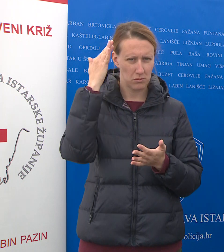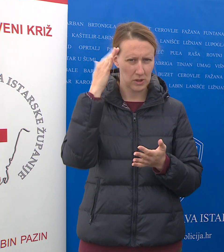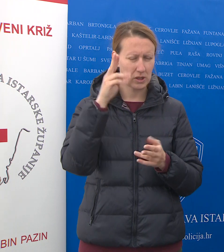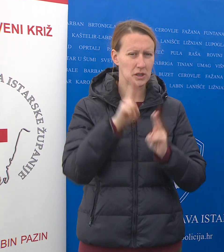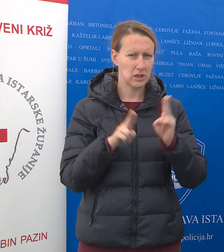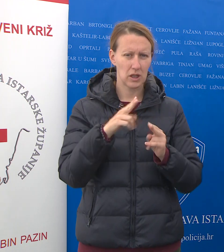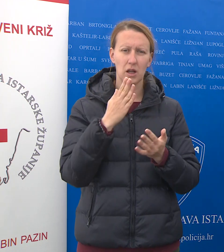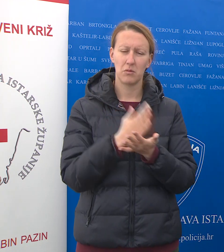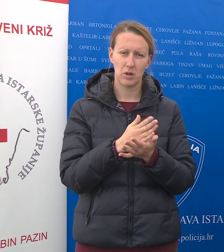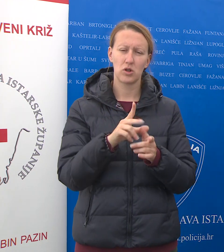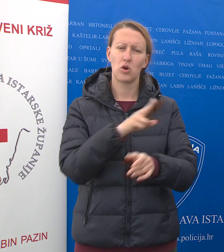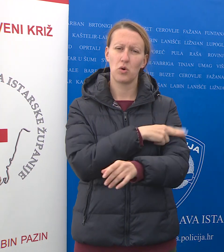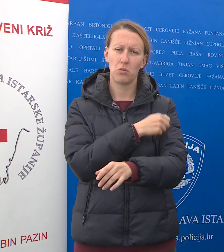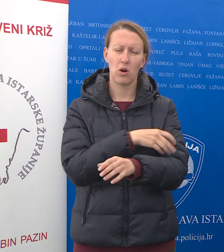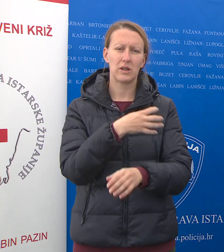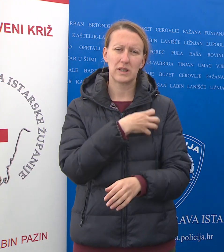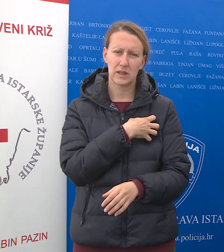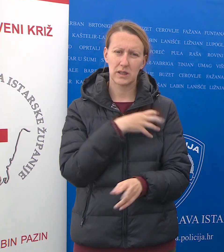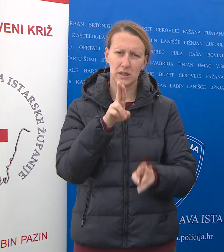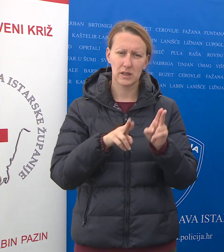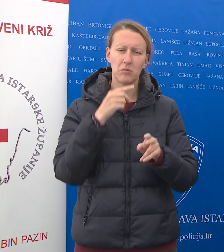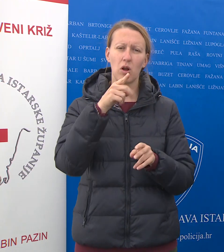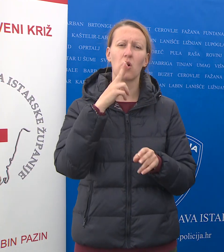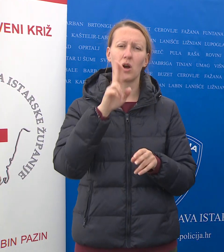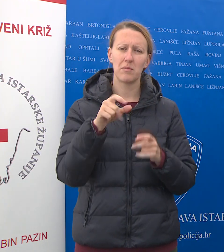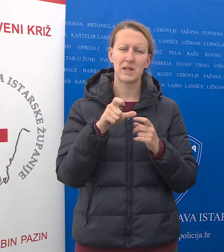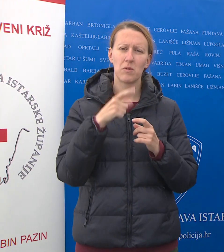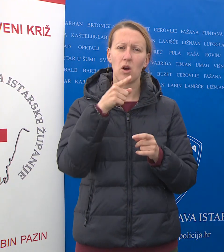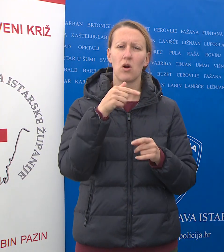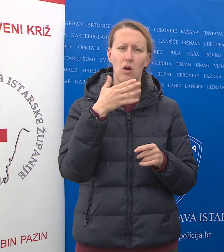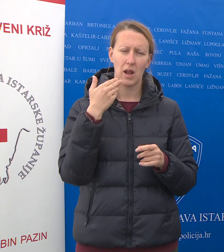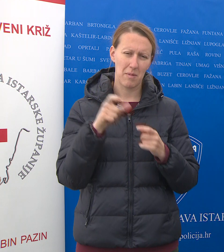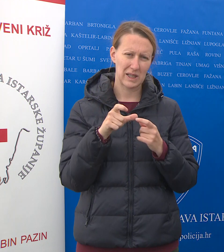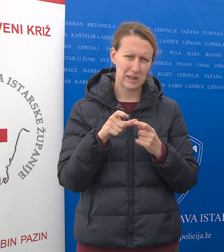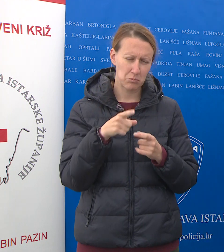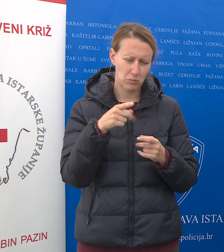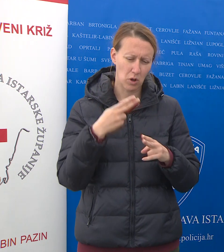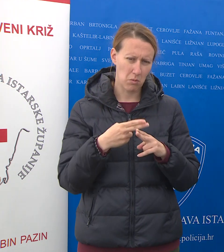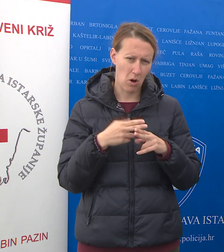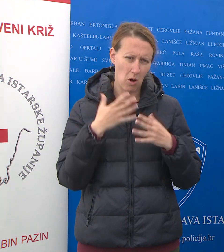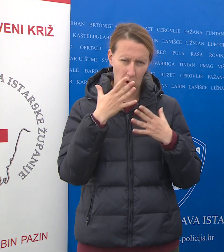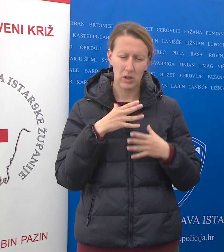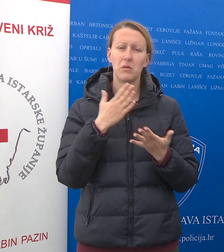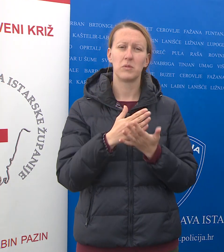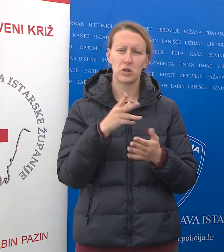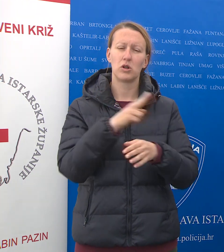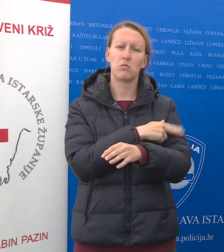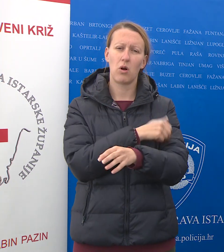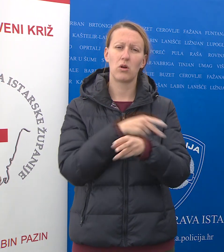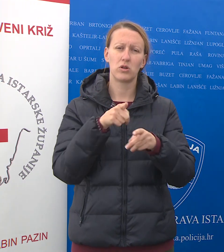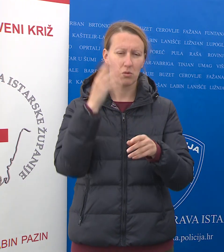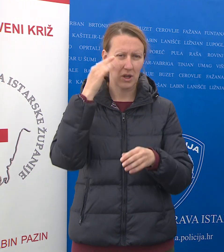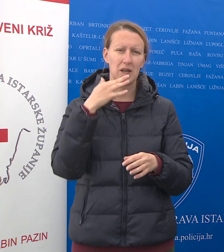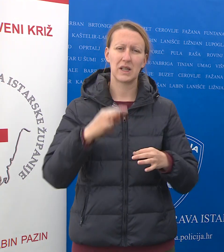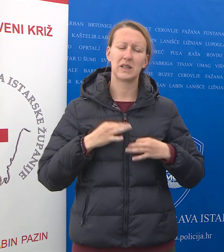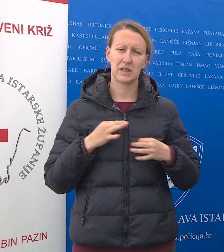zbrinuti, bit će u bolničkoj skrbi i oni koji imaju simptome i oni koji nemaju simptome. Prema tome bit će u bolničkoj skrbi i